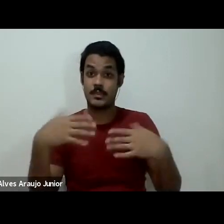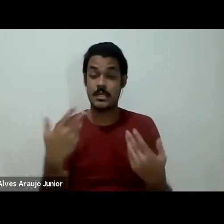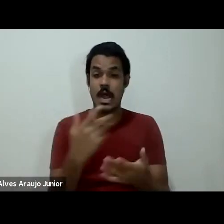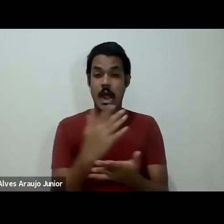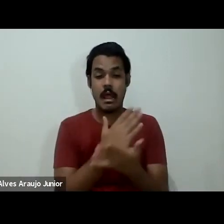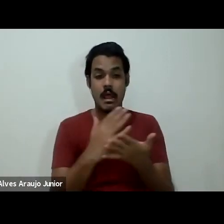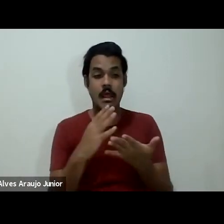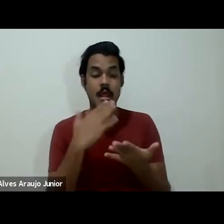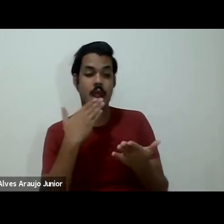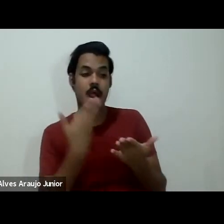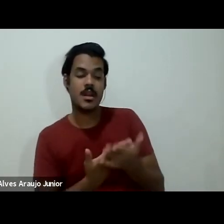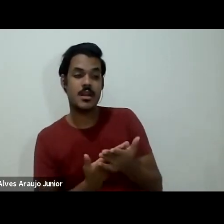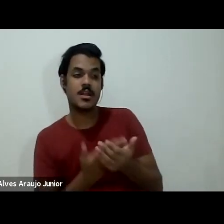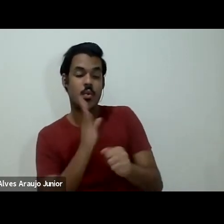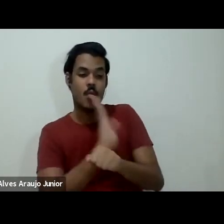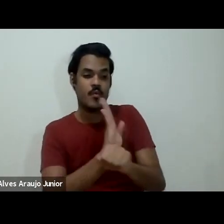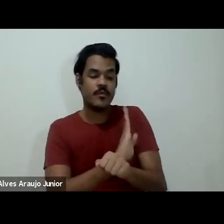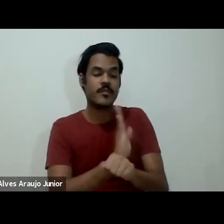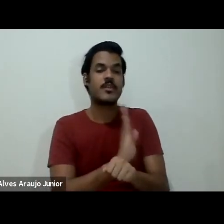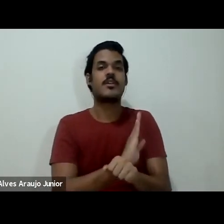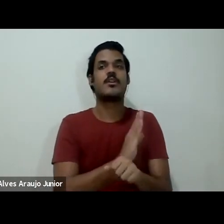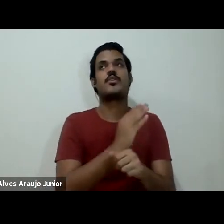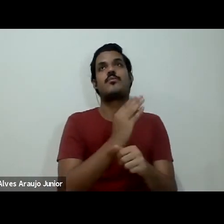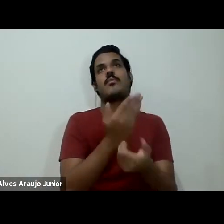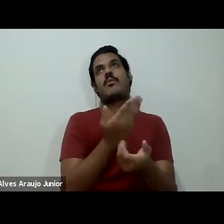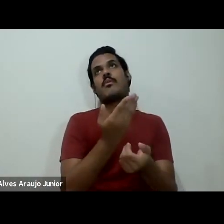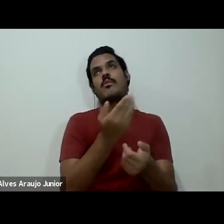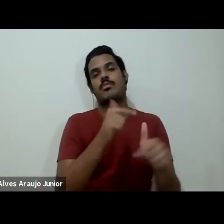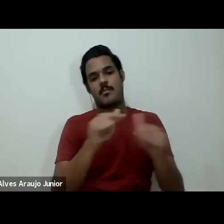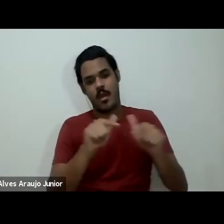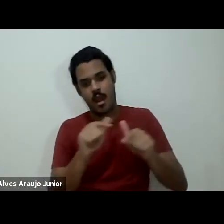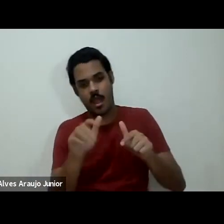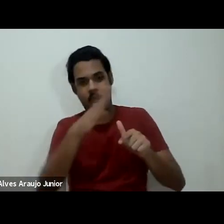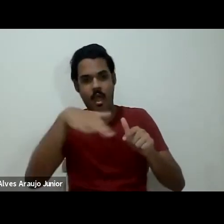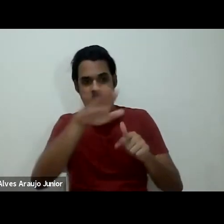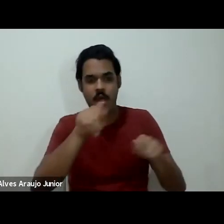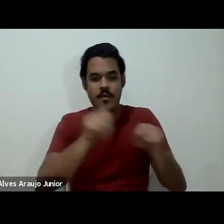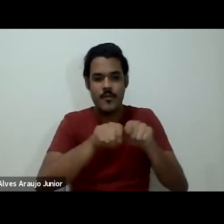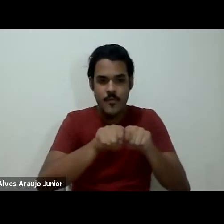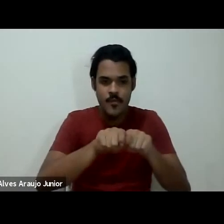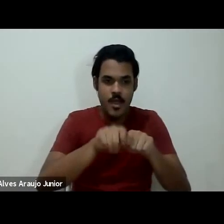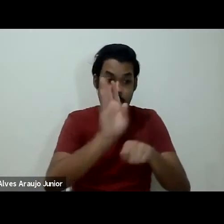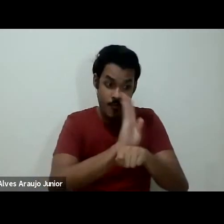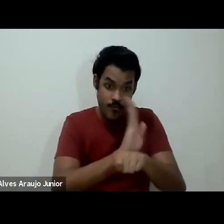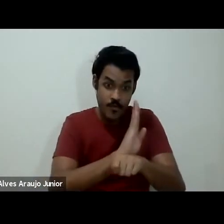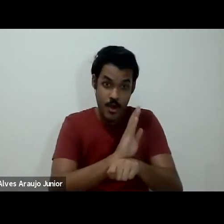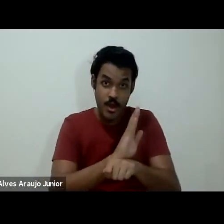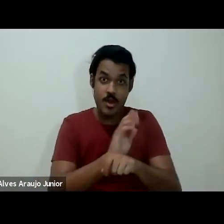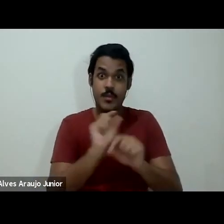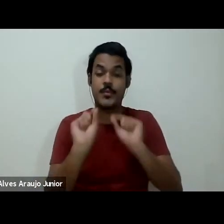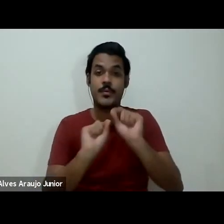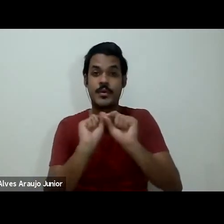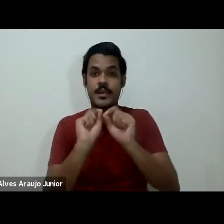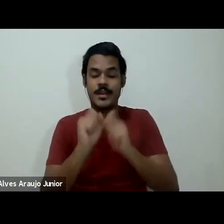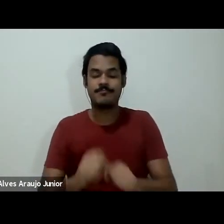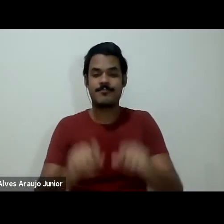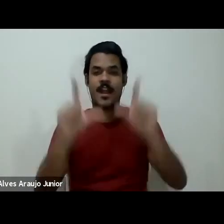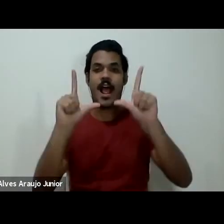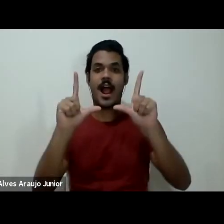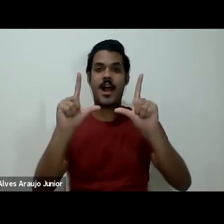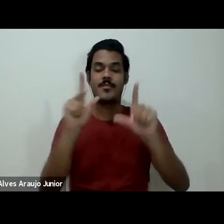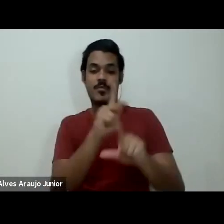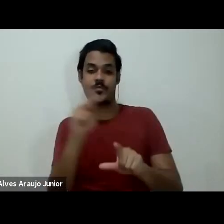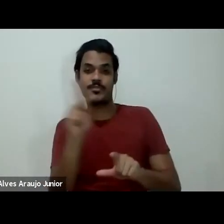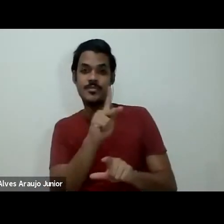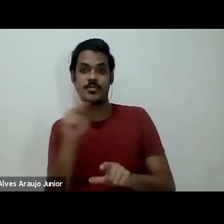pessoas que trabalharam no filme, às pessoas que fizeram o filme, E eu quero deixar um destaque aqui para a